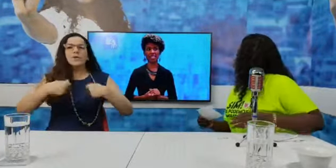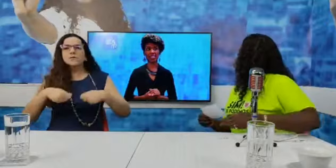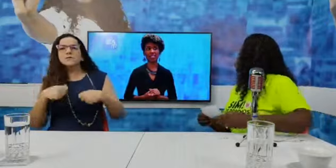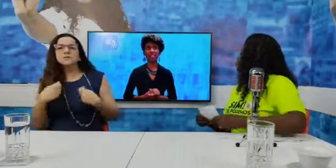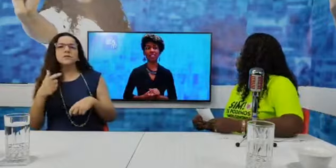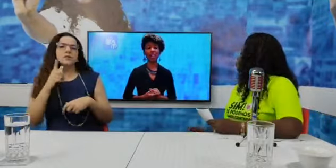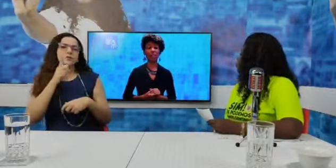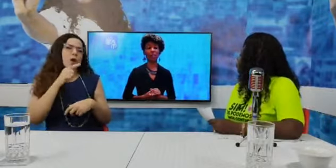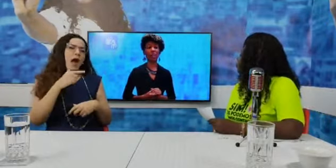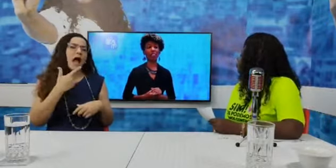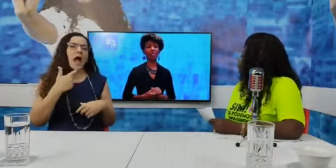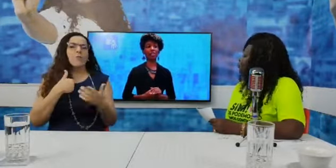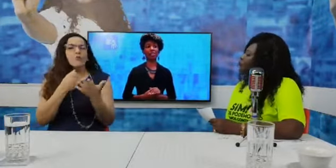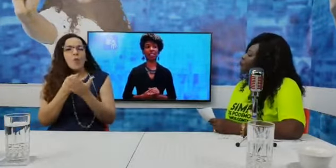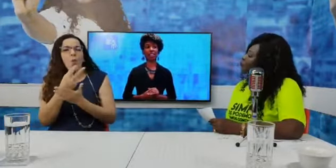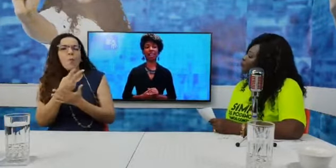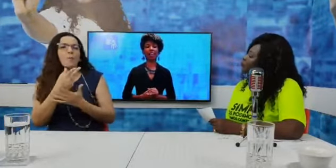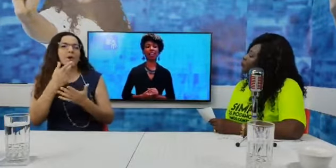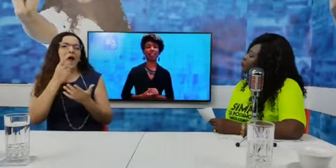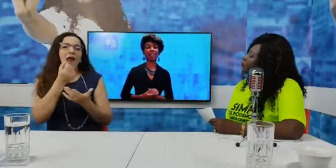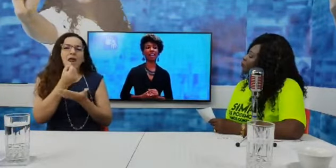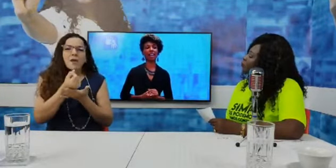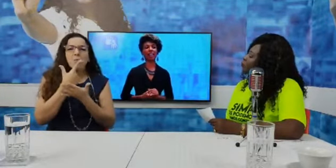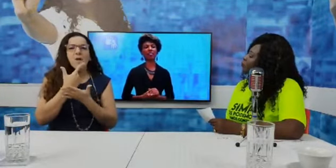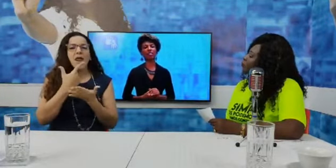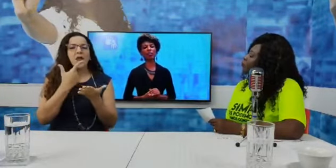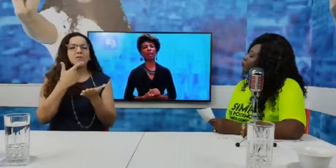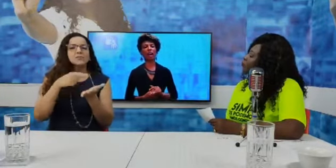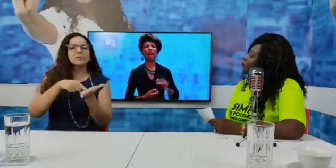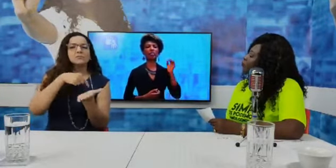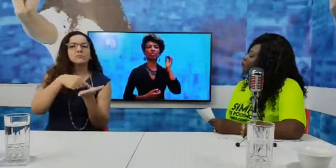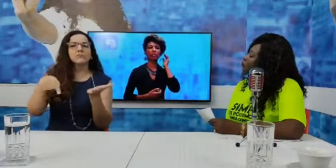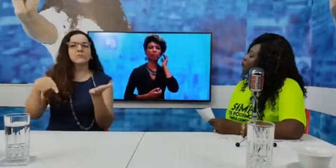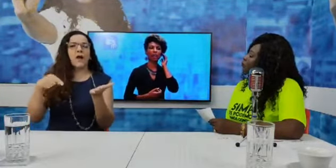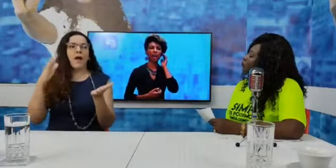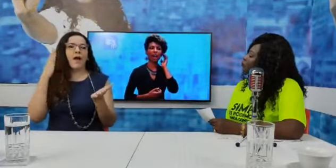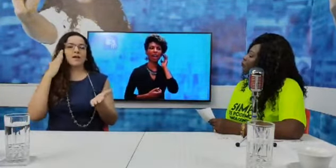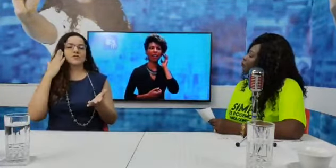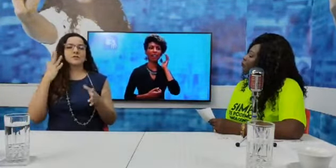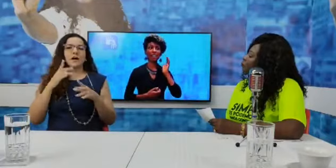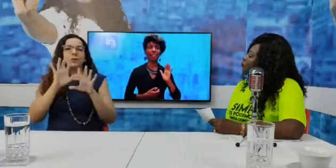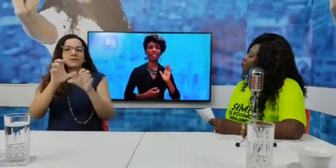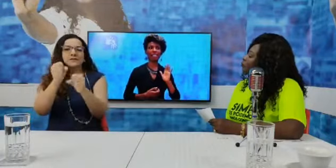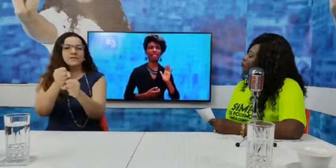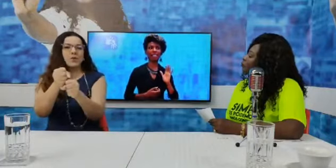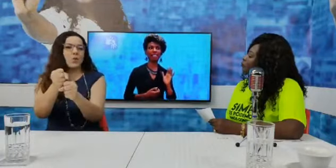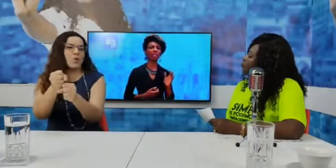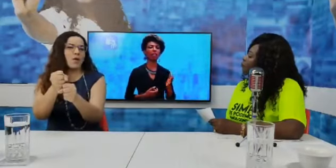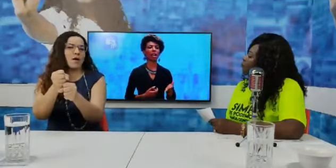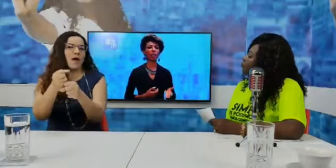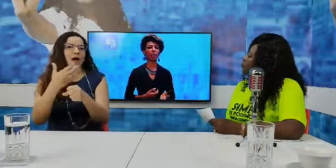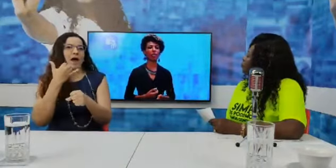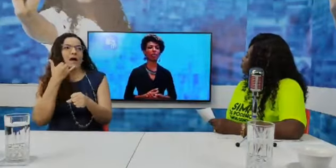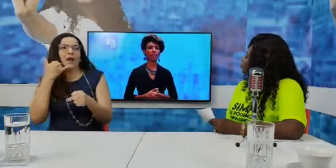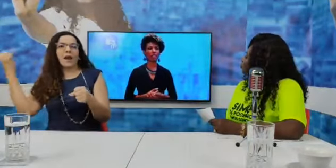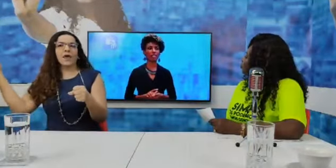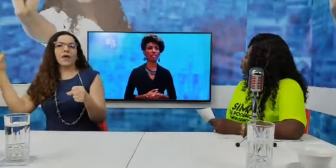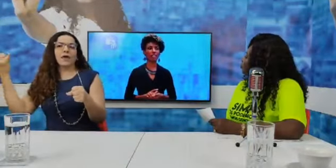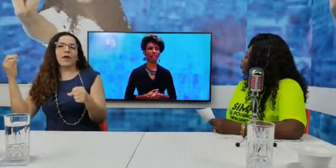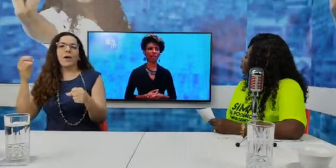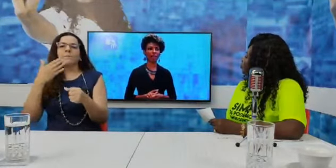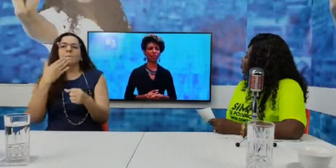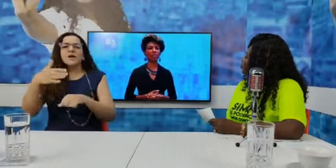sinalização normal, não precisa ir lá e dizer, ah, eu vou comprar, vou beber água e fazer a sinalização. A pessoa